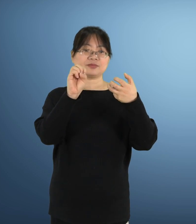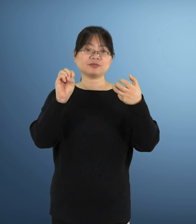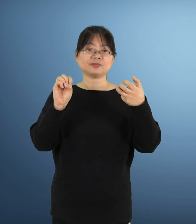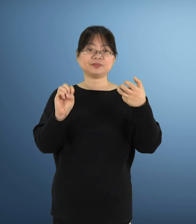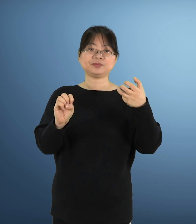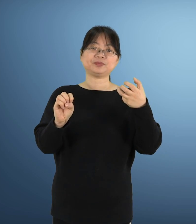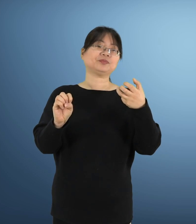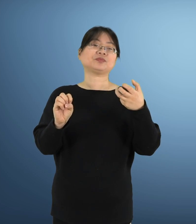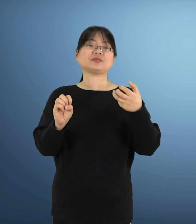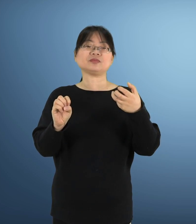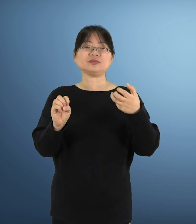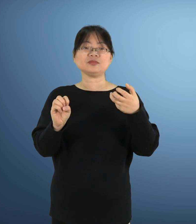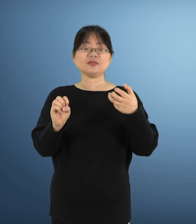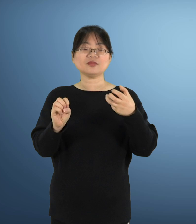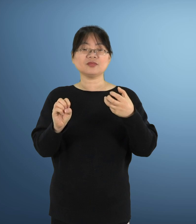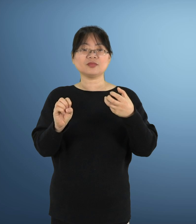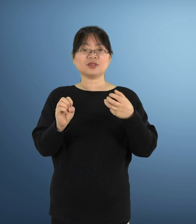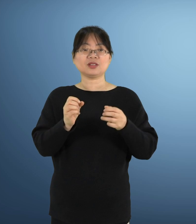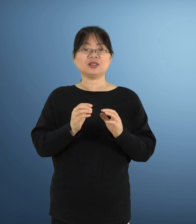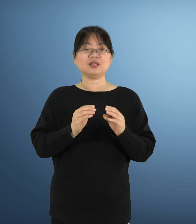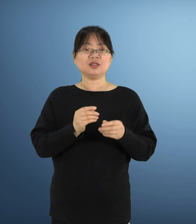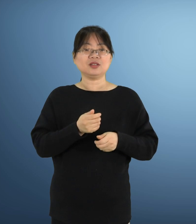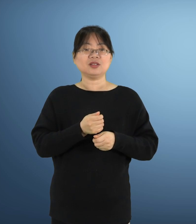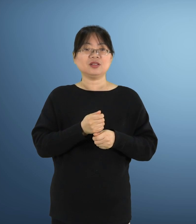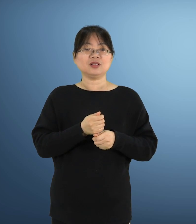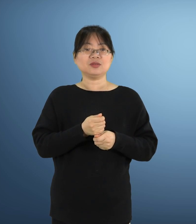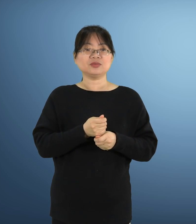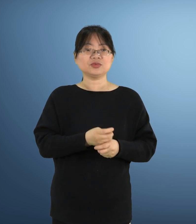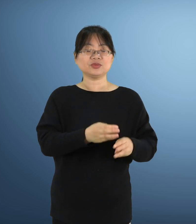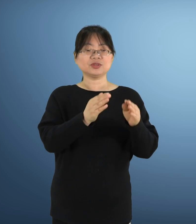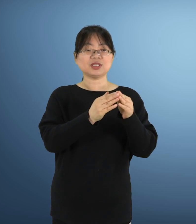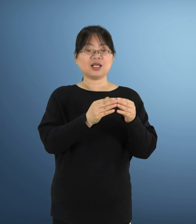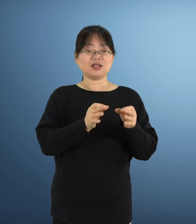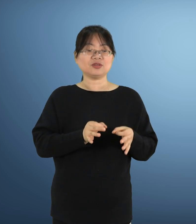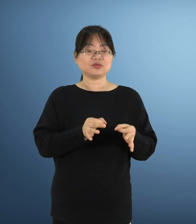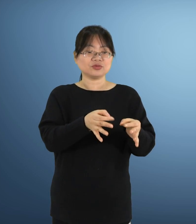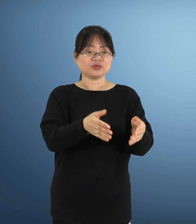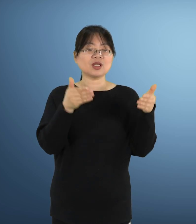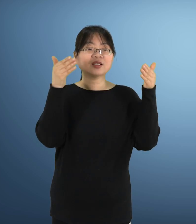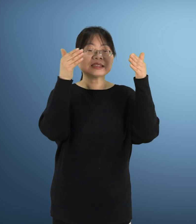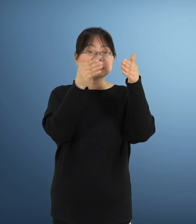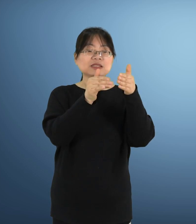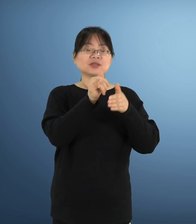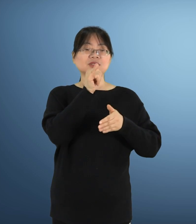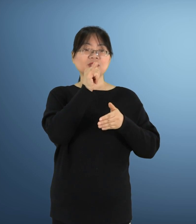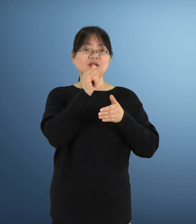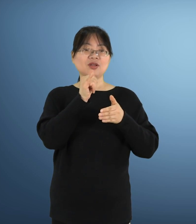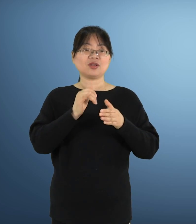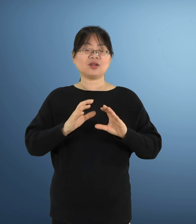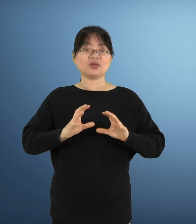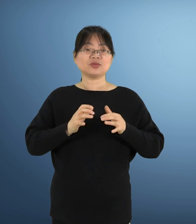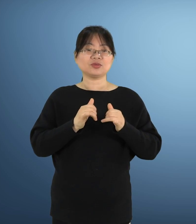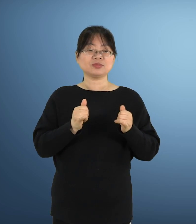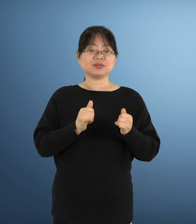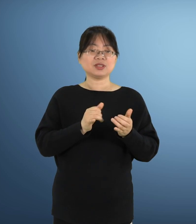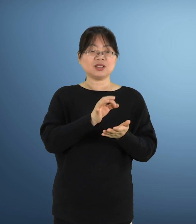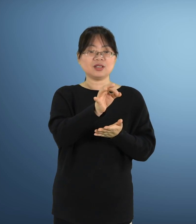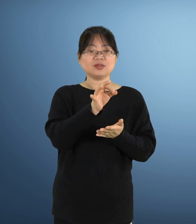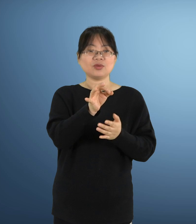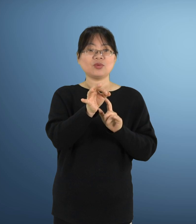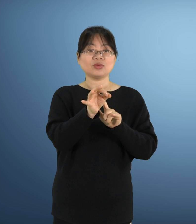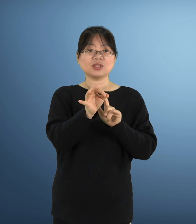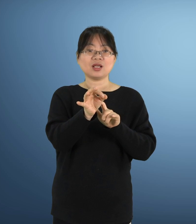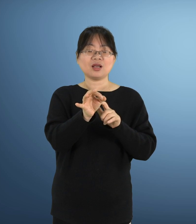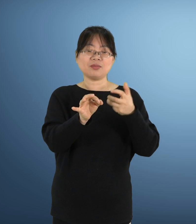80%가 이 부동산 투기와 투자에 집중되어 있다는 거예요. 국민 유동자산의